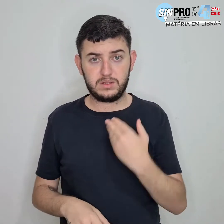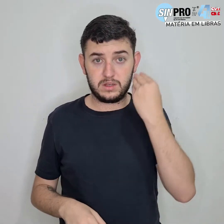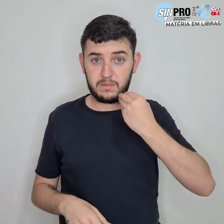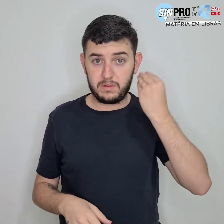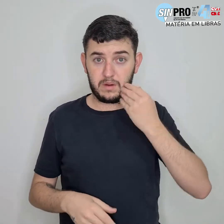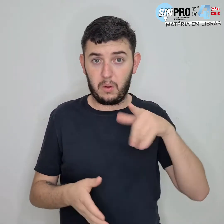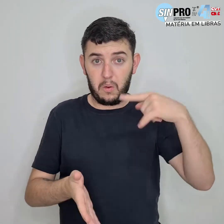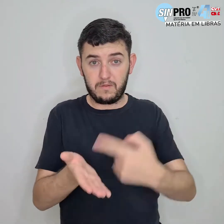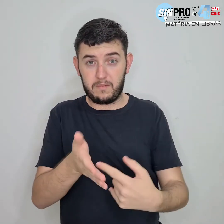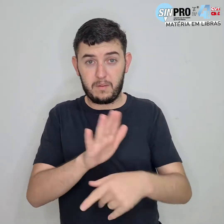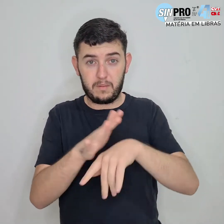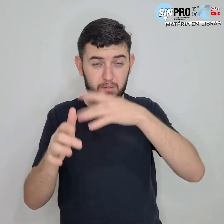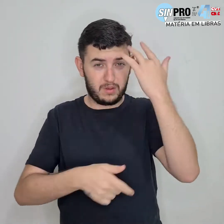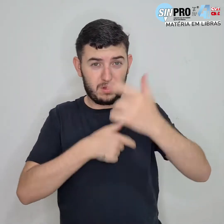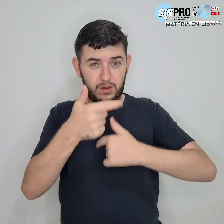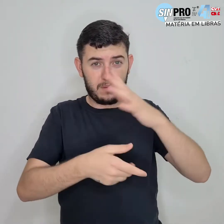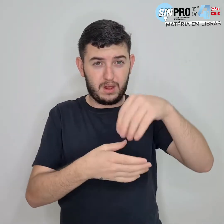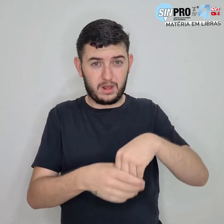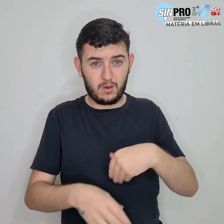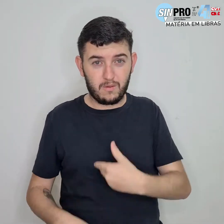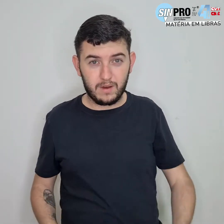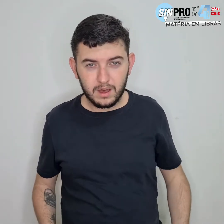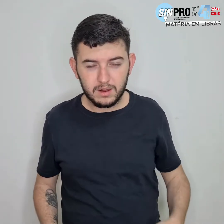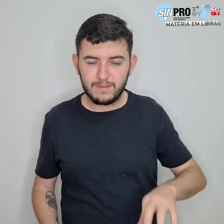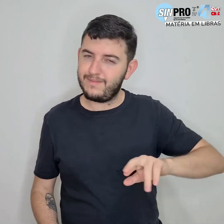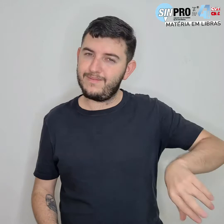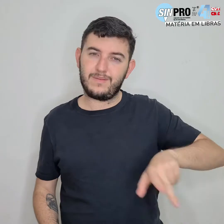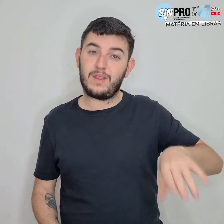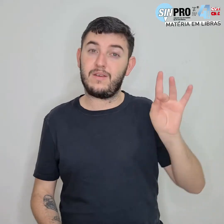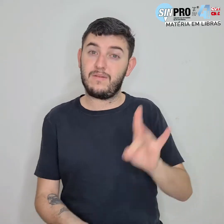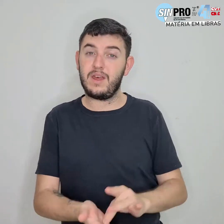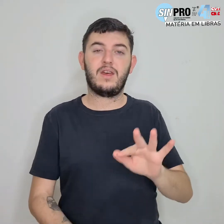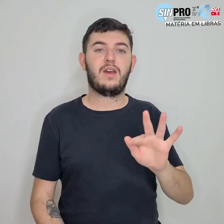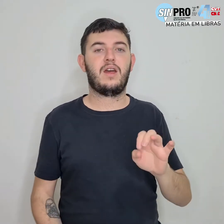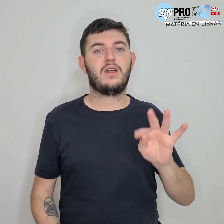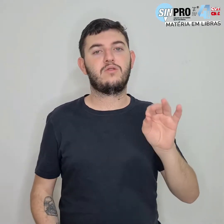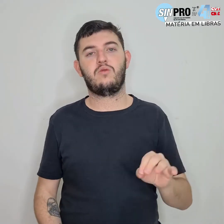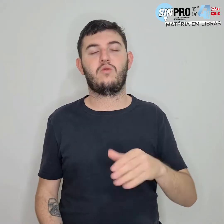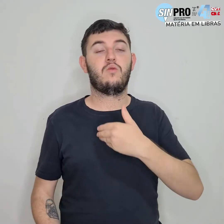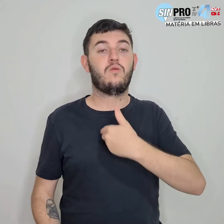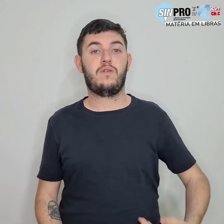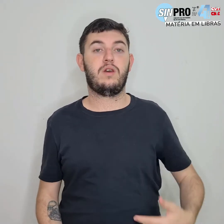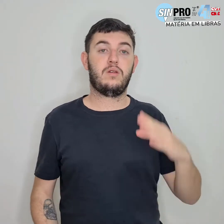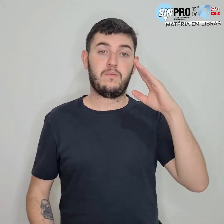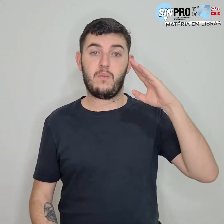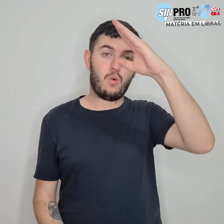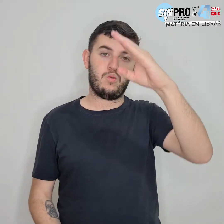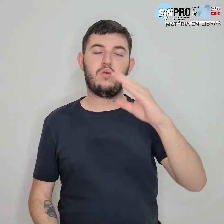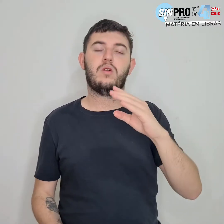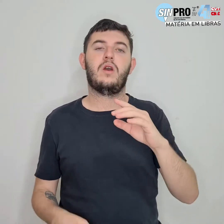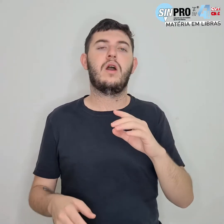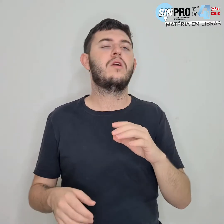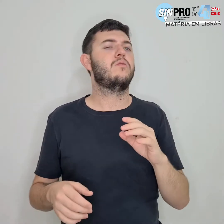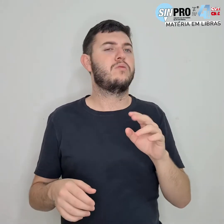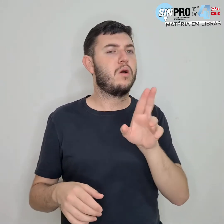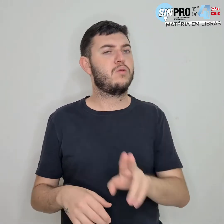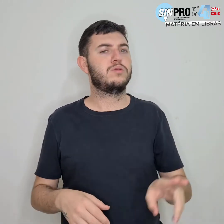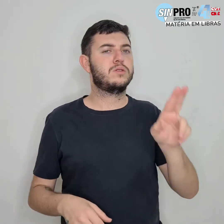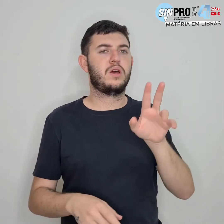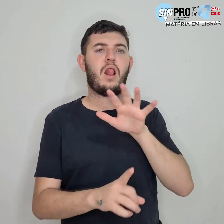público. O fato é que o governo Bolsonaro está usando esse momento e essa forma de pressão para gerar uma condição